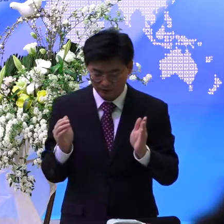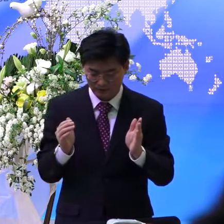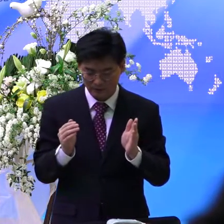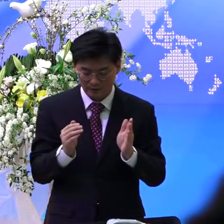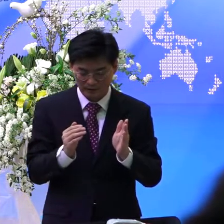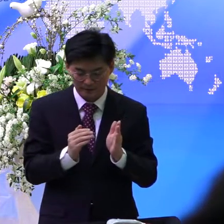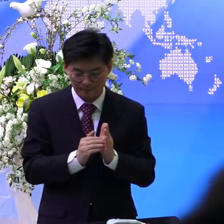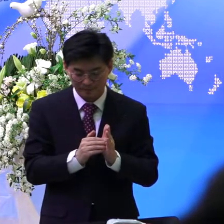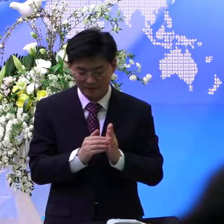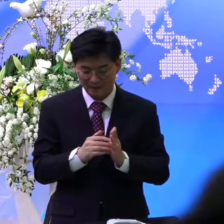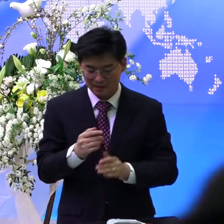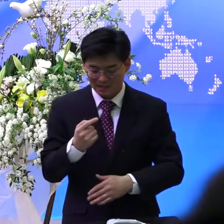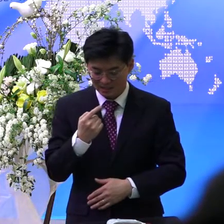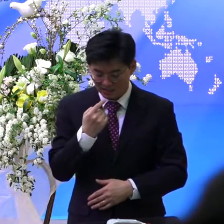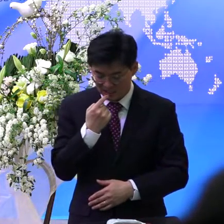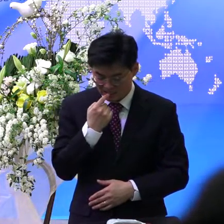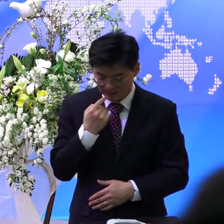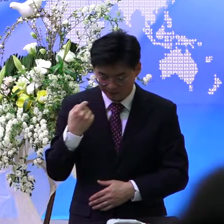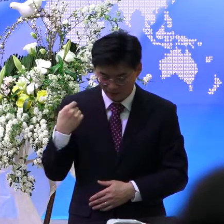이기시었네.